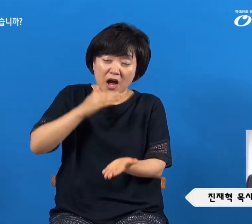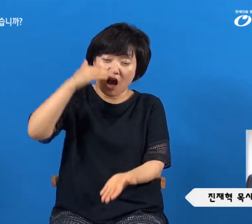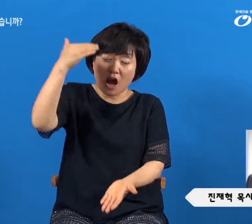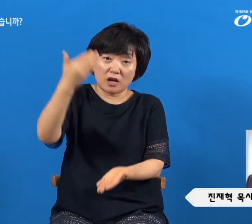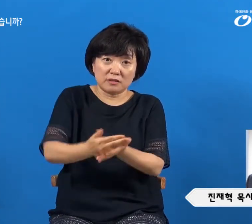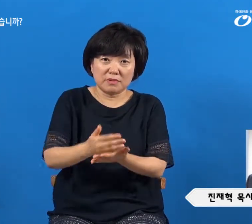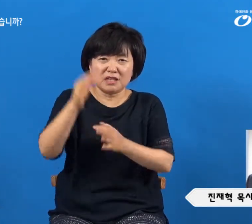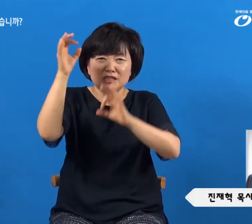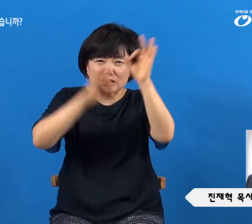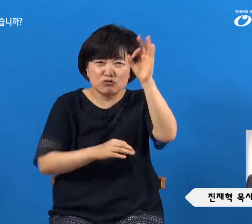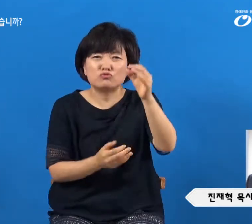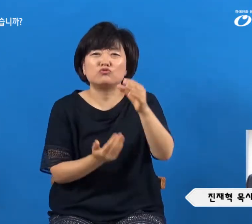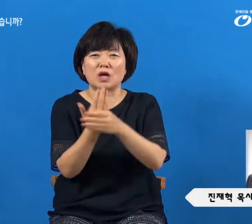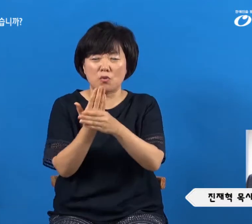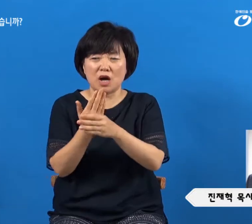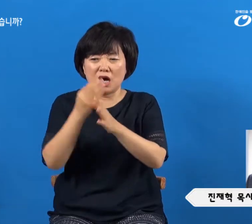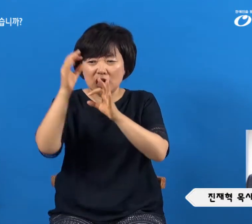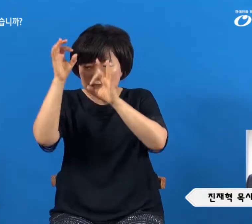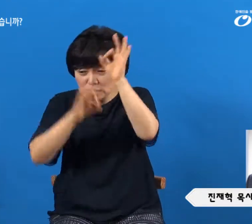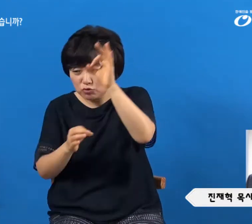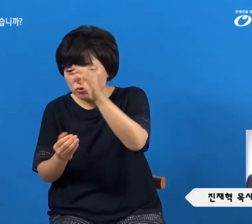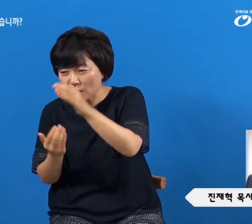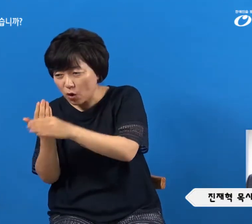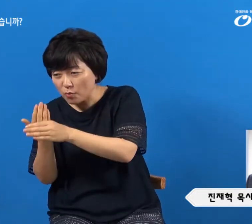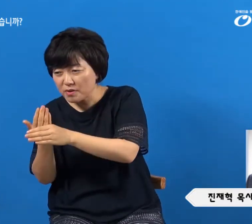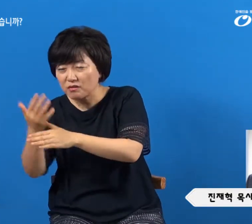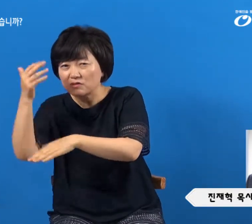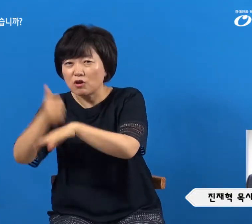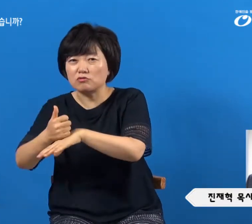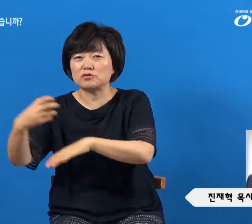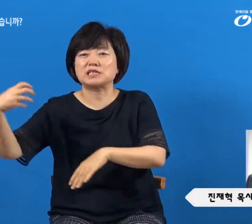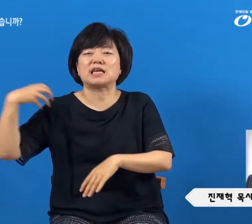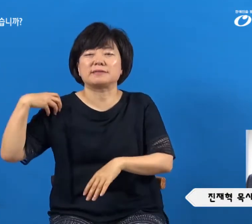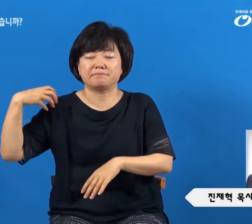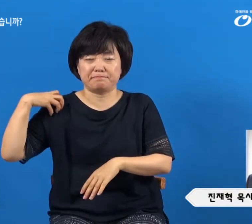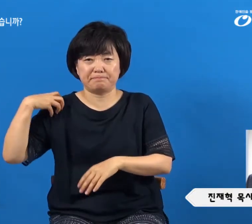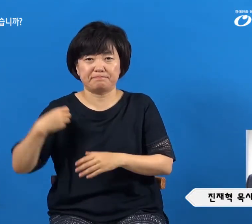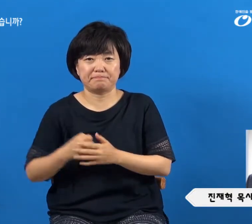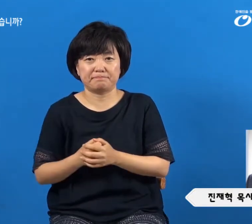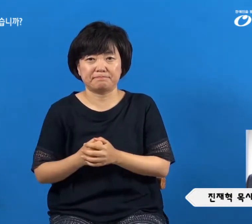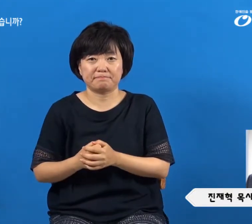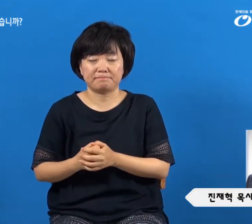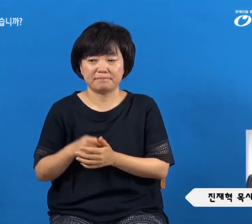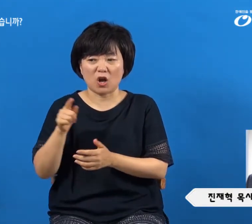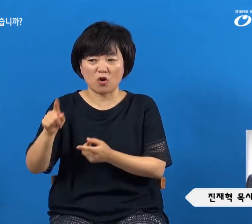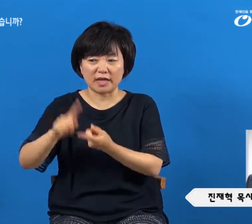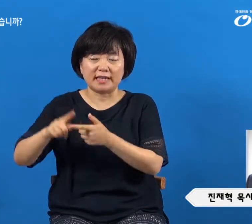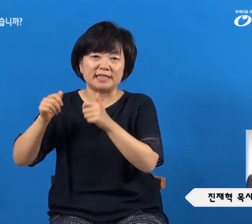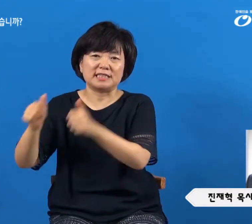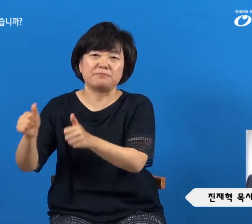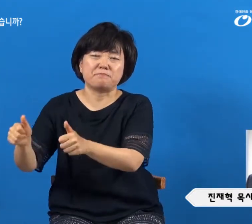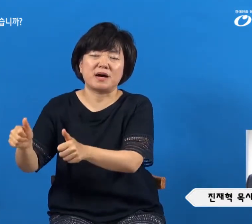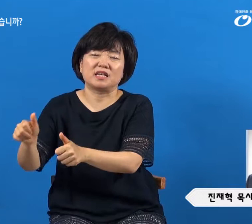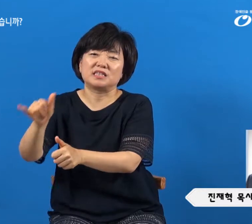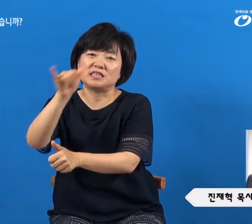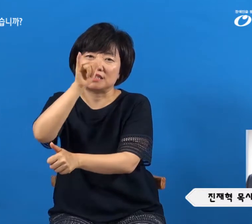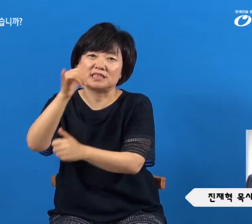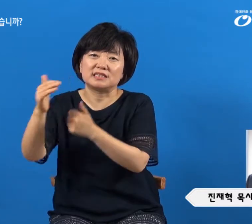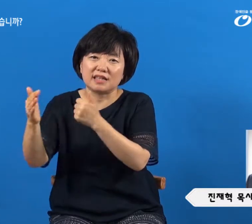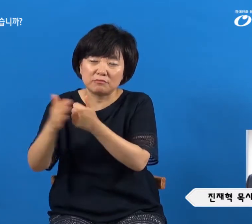실수가 많습니다. 실수가 많으면 책임이 따릅니다. 거기에는 심판이 있기